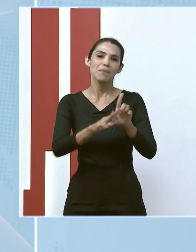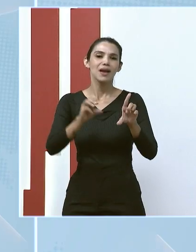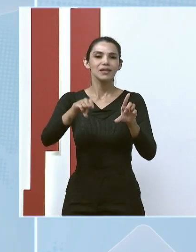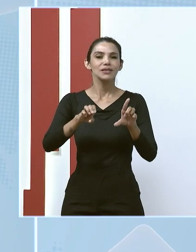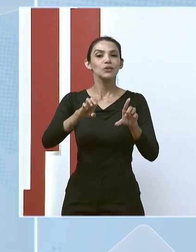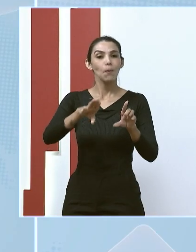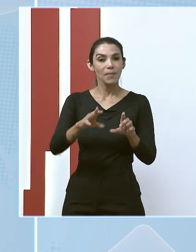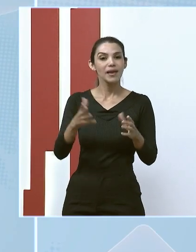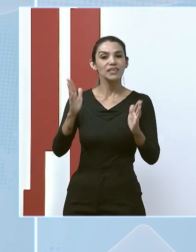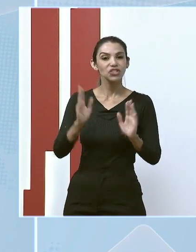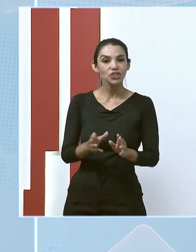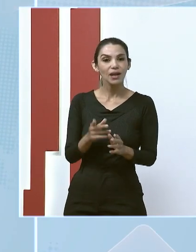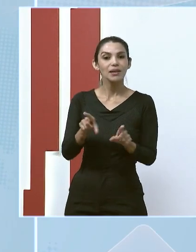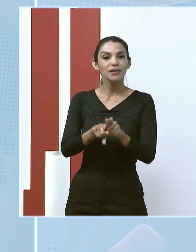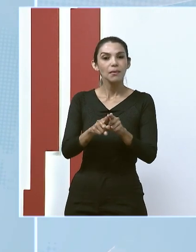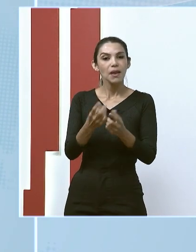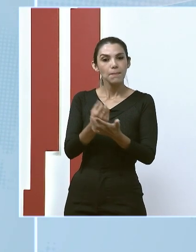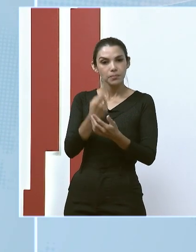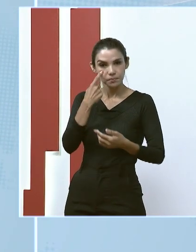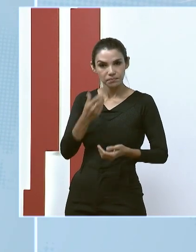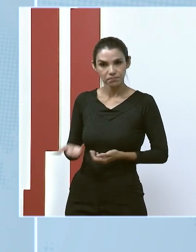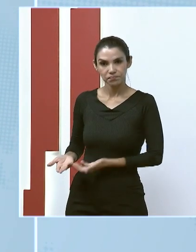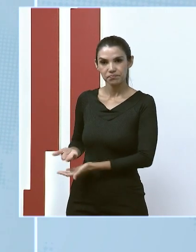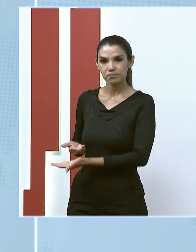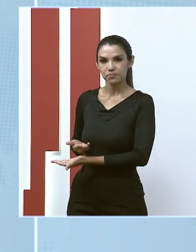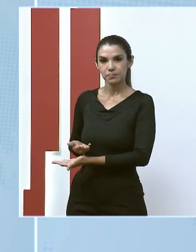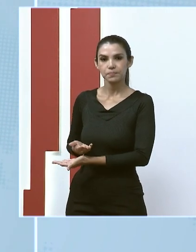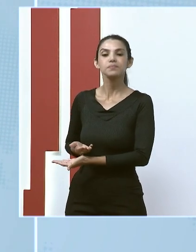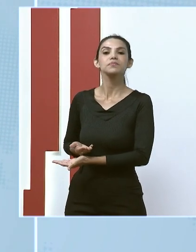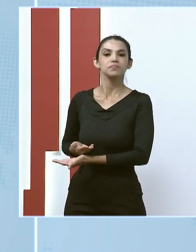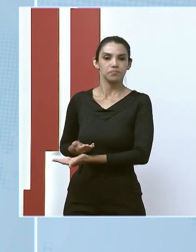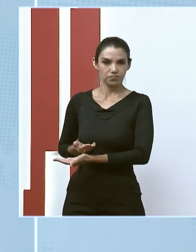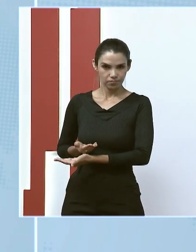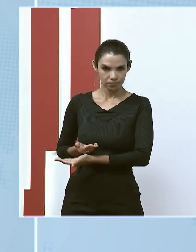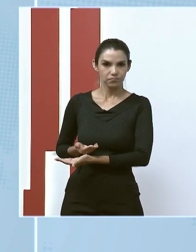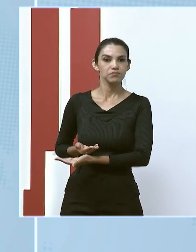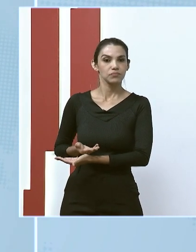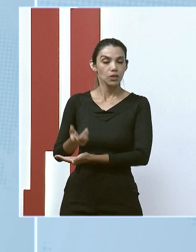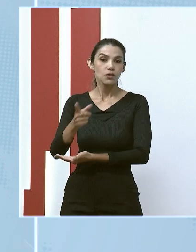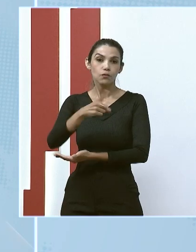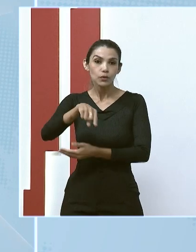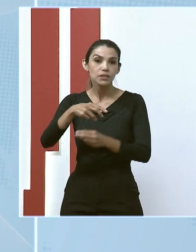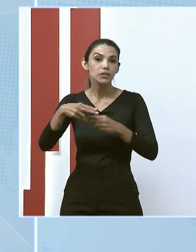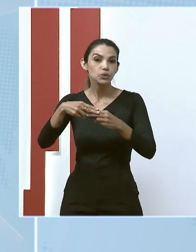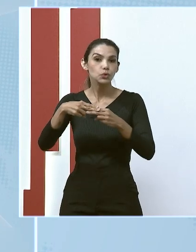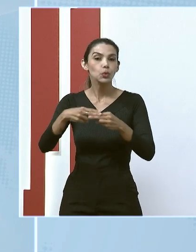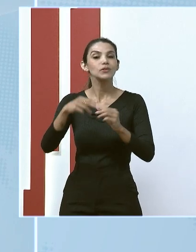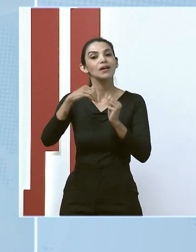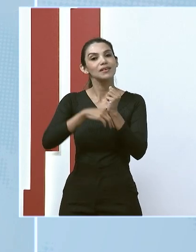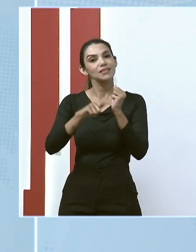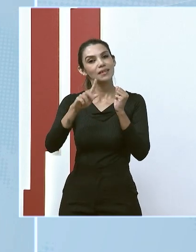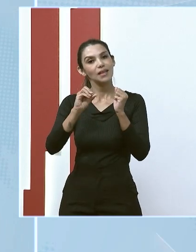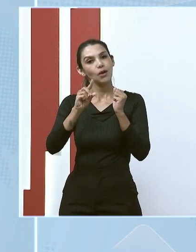meclivros.mec.gov.br ou baixar o aplicativo e fazer login com seu CPF e senha da conta gov.br.